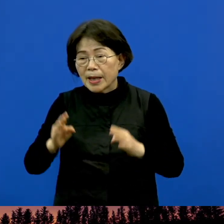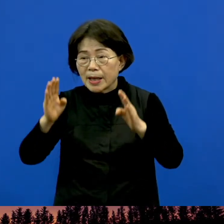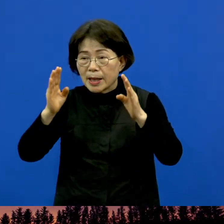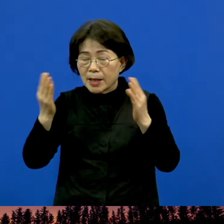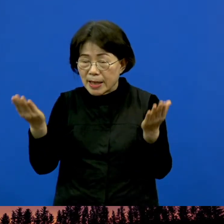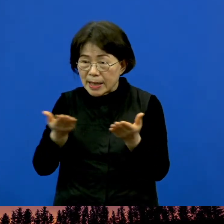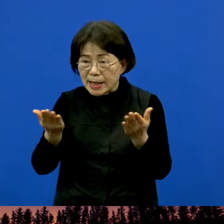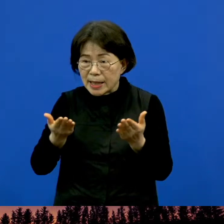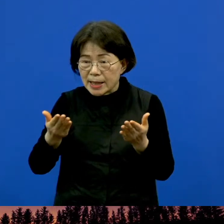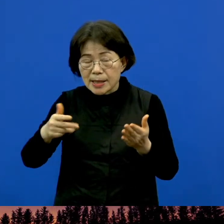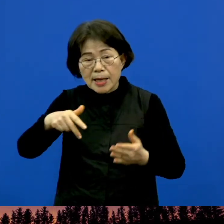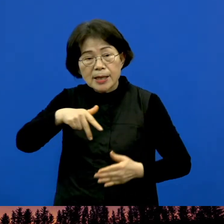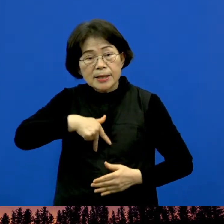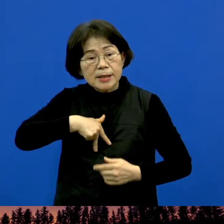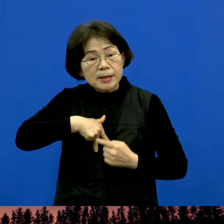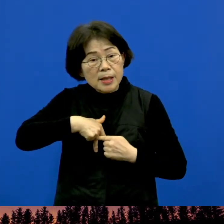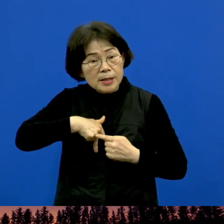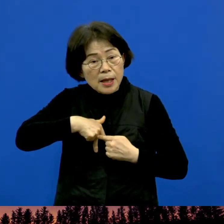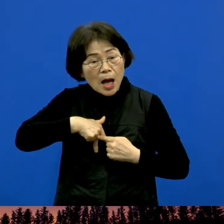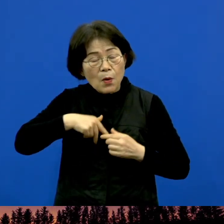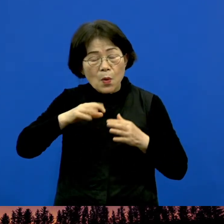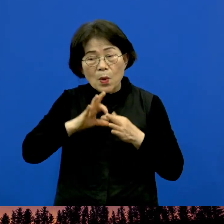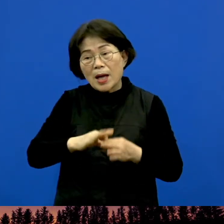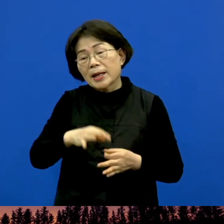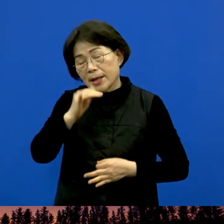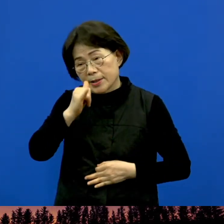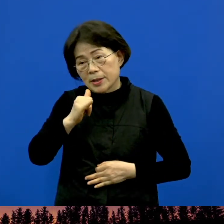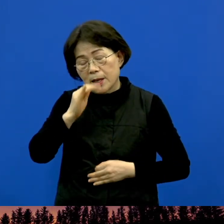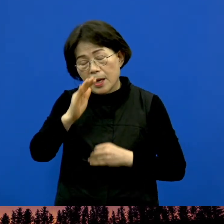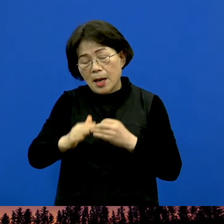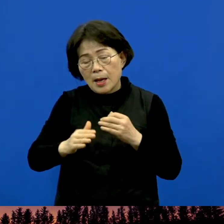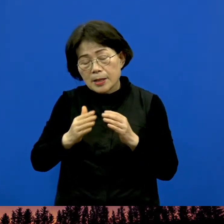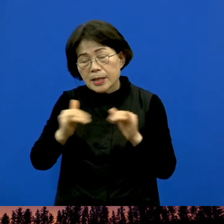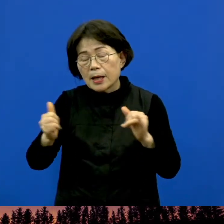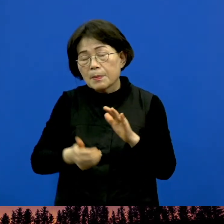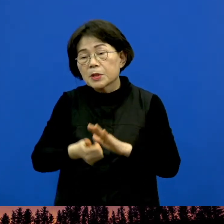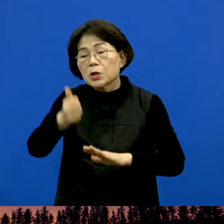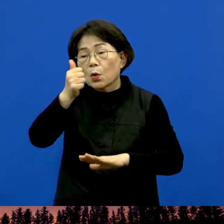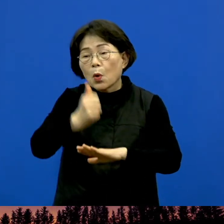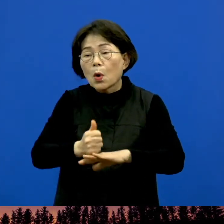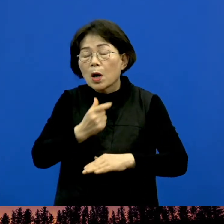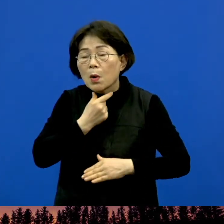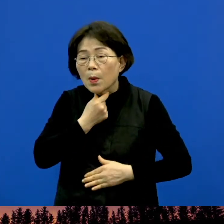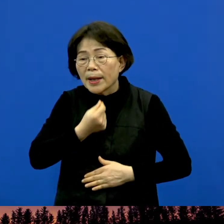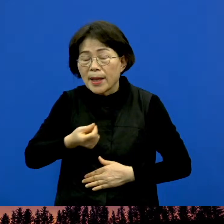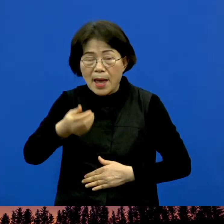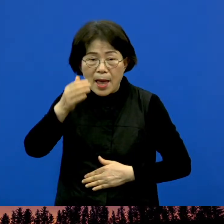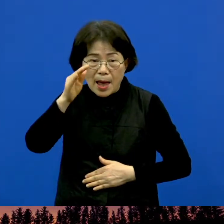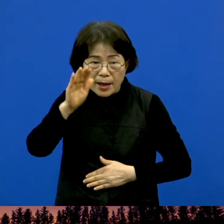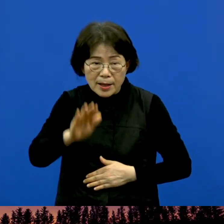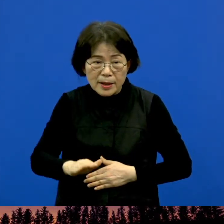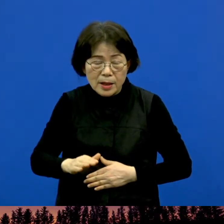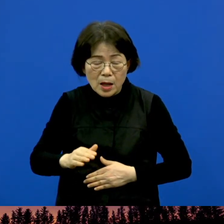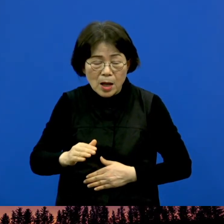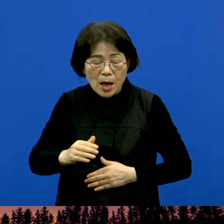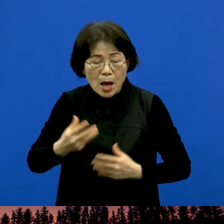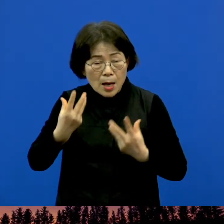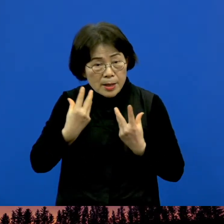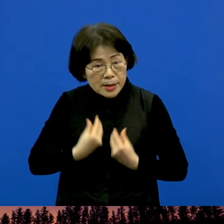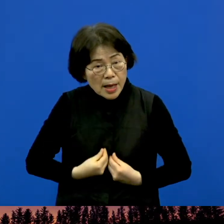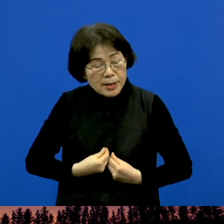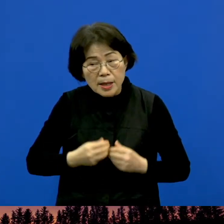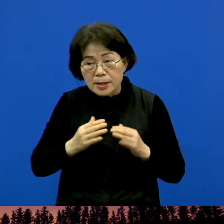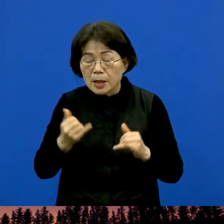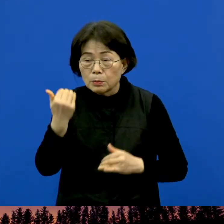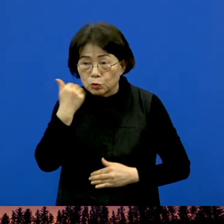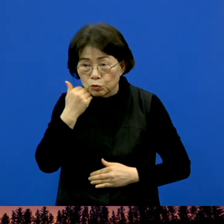자기의 정체성과도 굉장히 연결이 됩니다. 사람들이 성공을 추구합니다. 그런데 누가 가장 좌절을 많이 느끼는가? 실패한